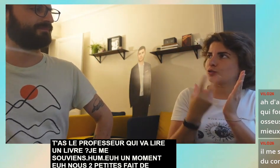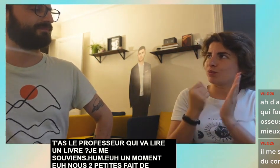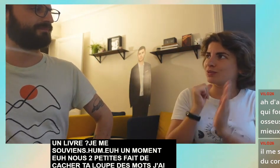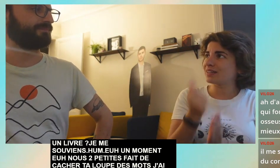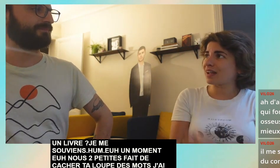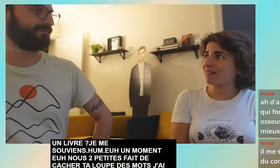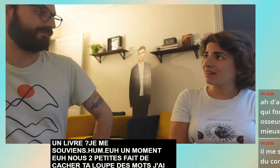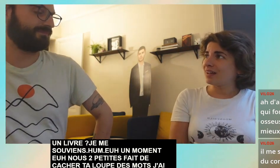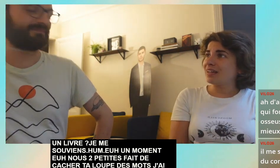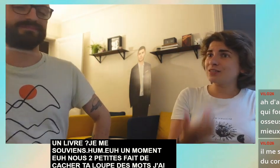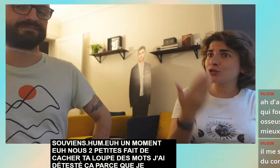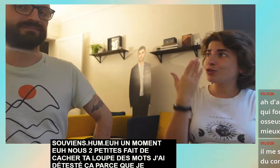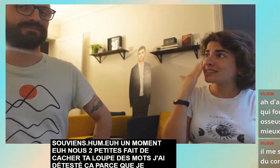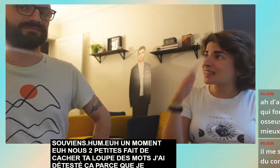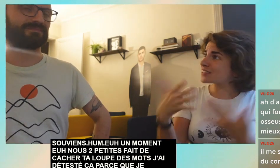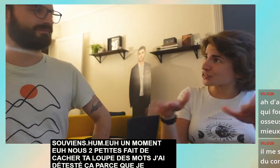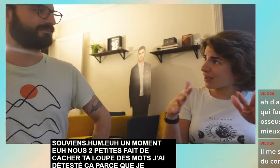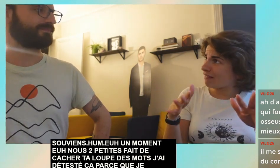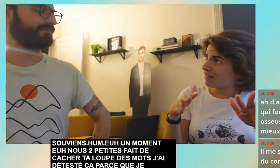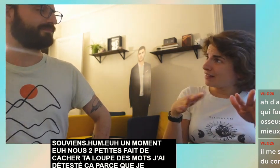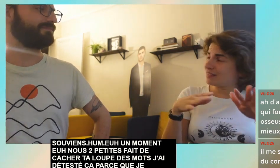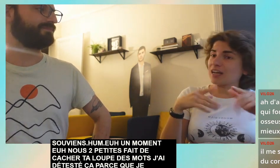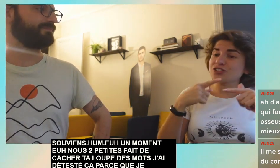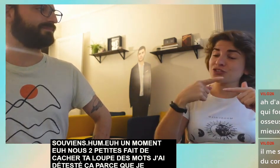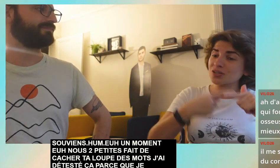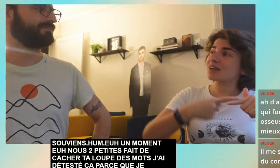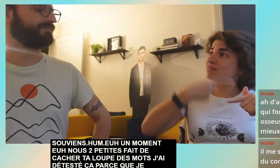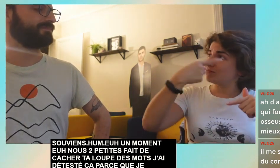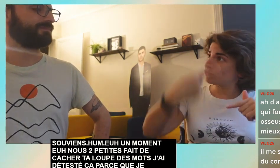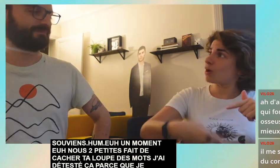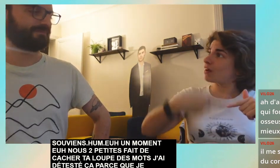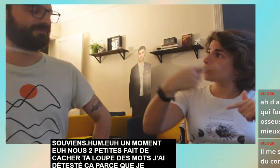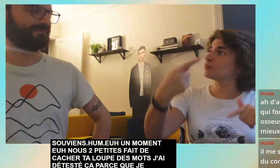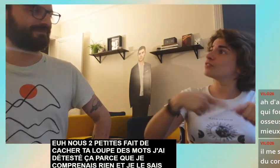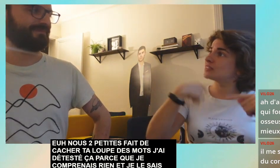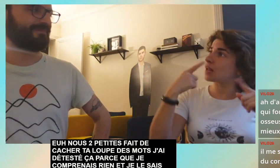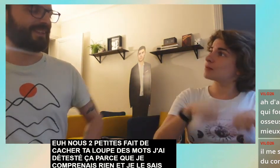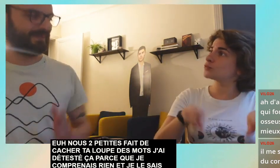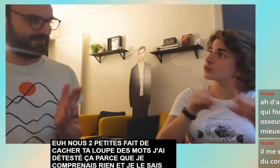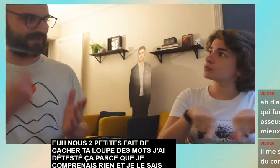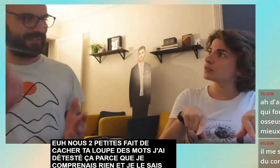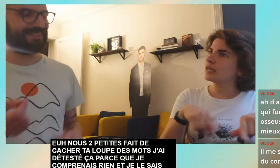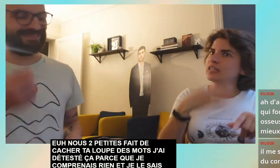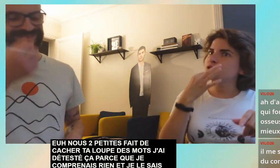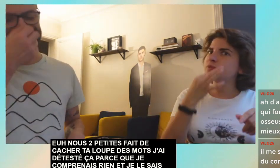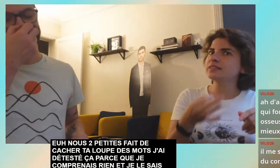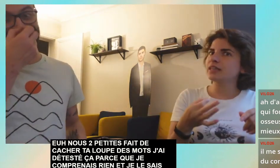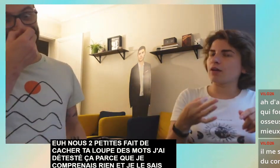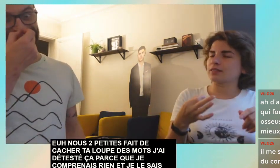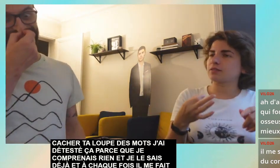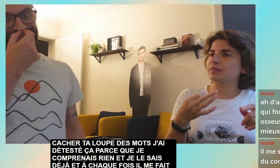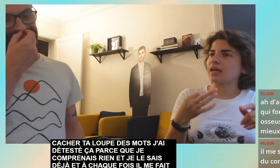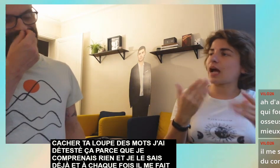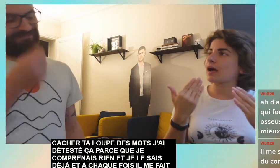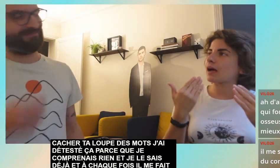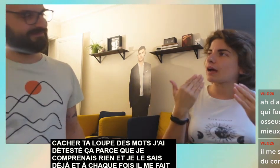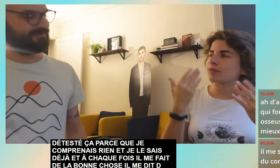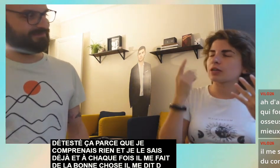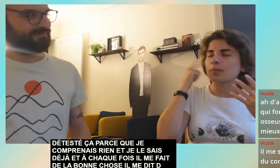comprenais rien. Et je le sais déjà. Et à chaque fois, il me faisait la même chose. Il me disait, en fait, mais dans ma